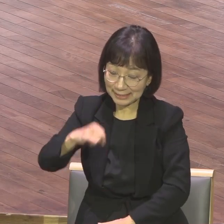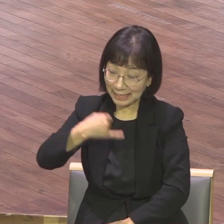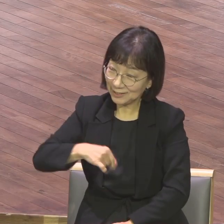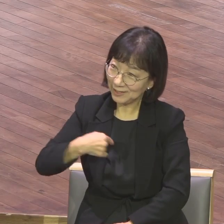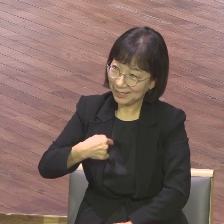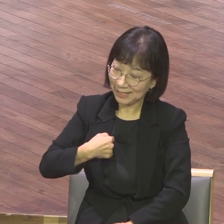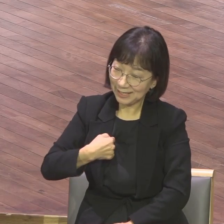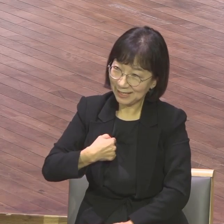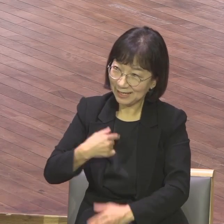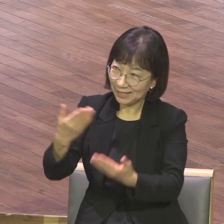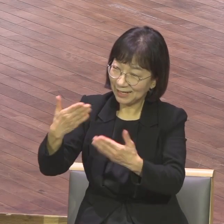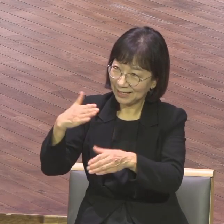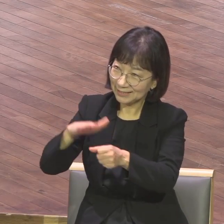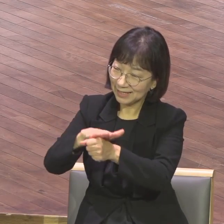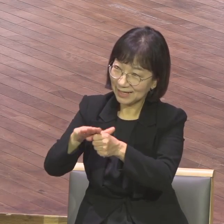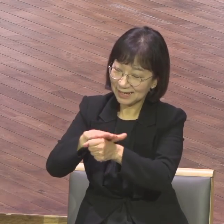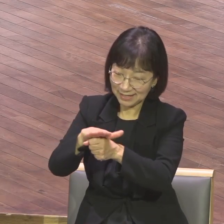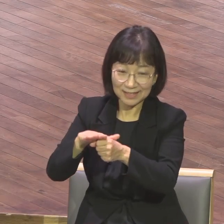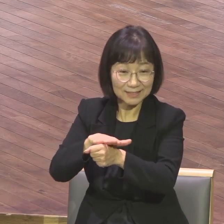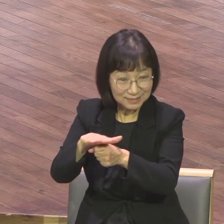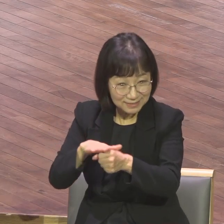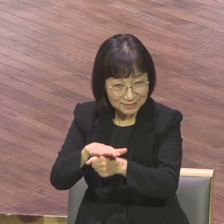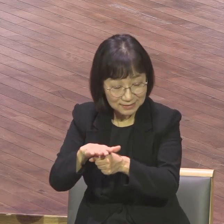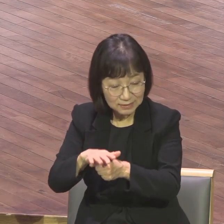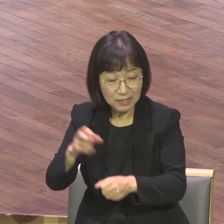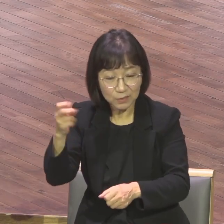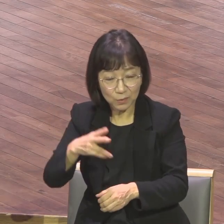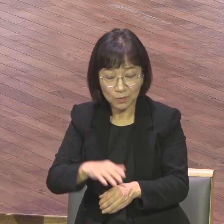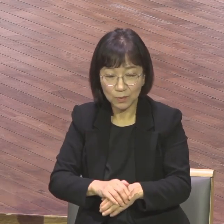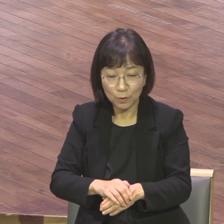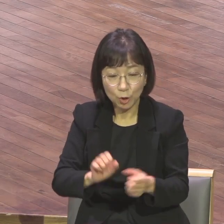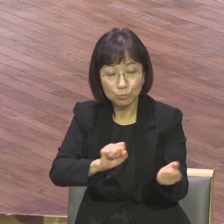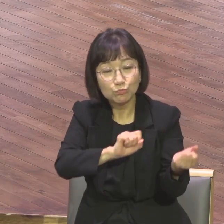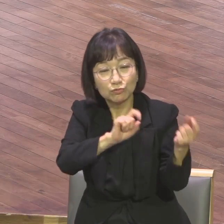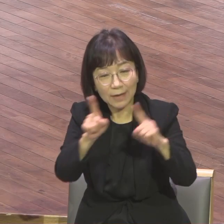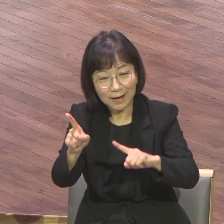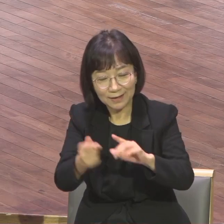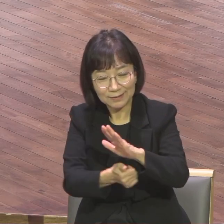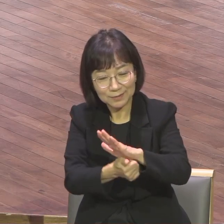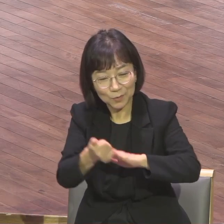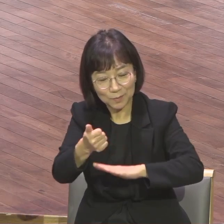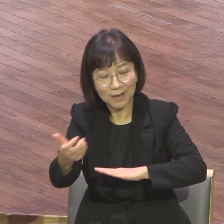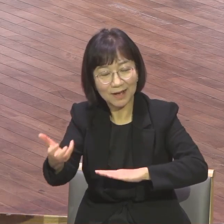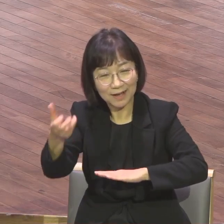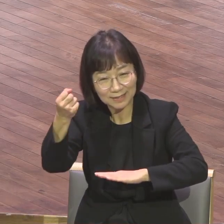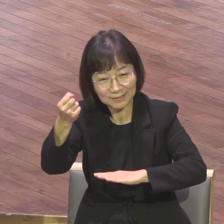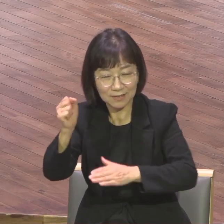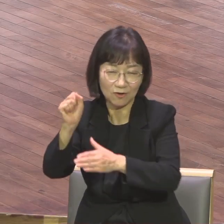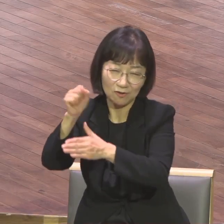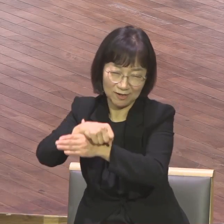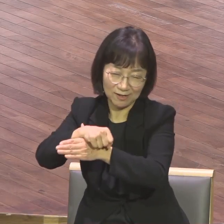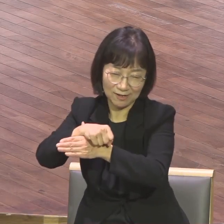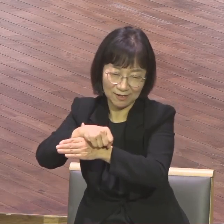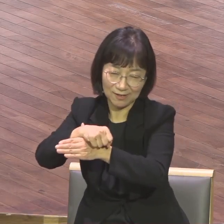사랑, 우리에게 정말 부활의 산소만 가지고 언약적 도전할 수 있도록